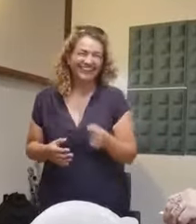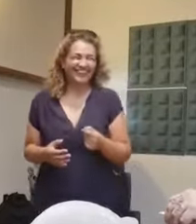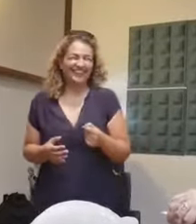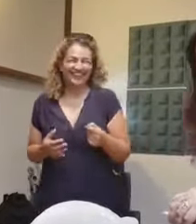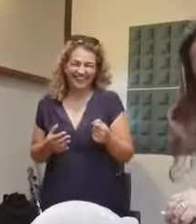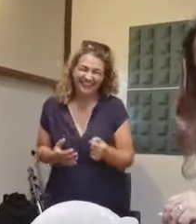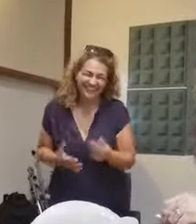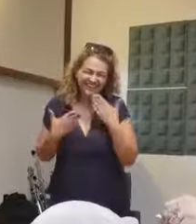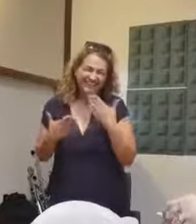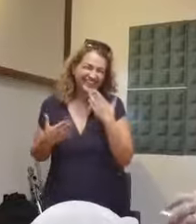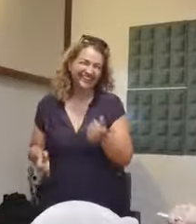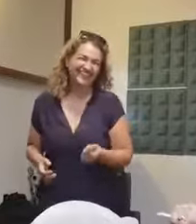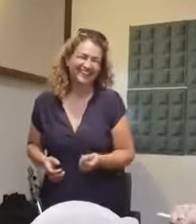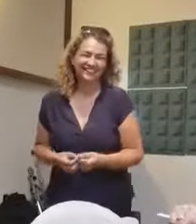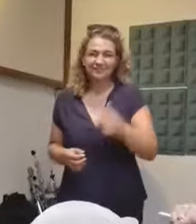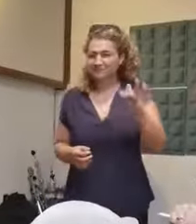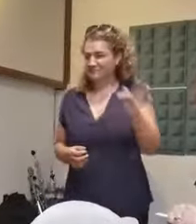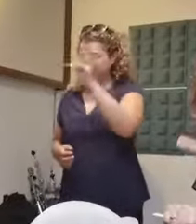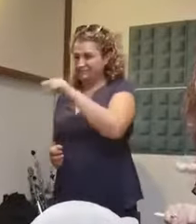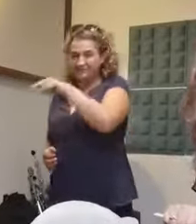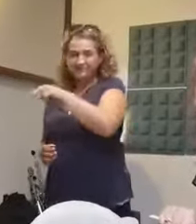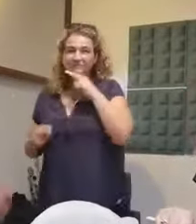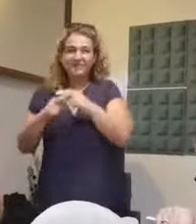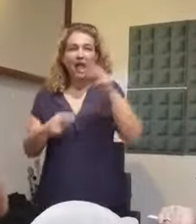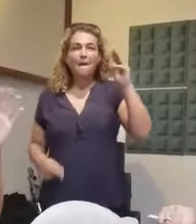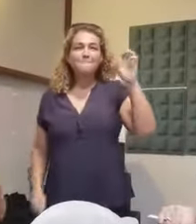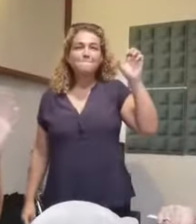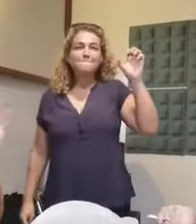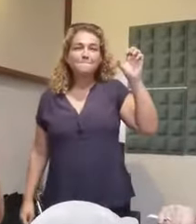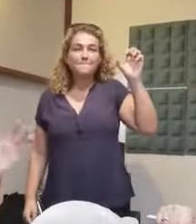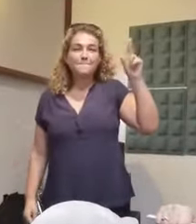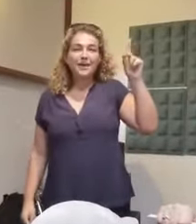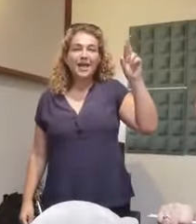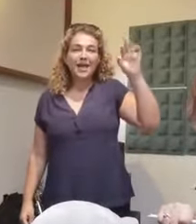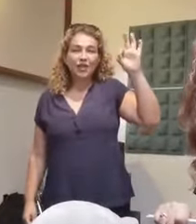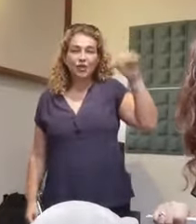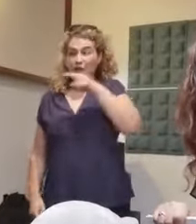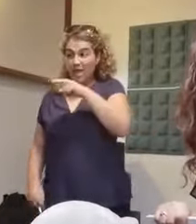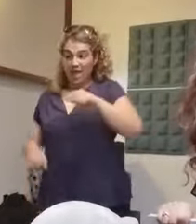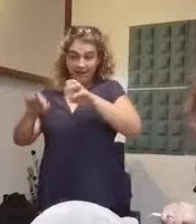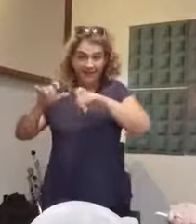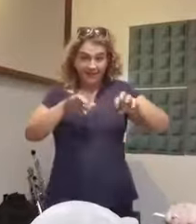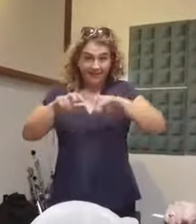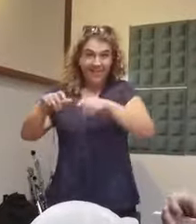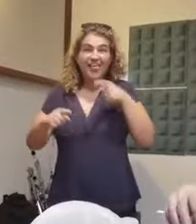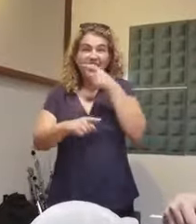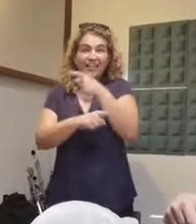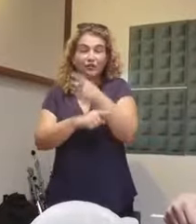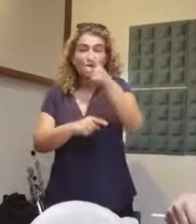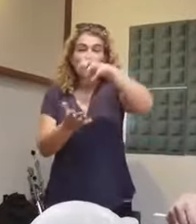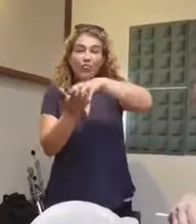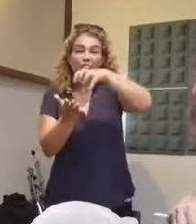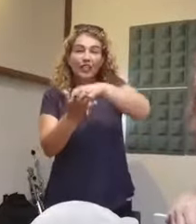Gracias a ti. Y después Pedro Silva, que está aquí al piano, Pedro Silva es pianista y es director de Dante, que es donde estamos, que es un